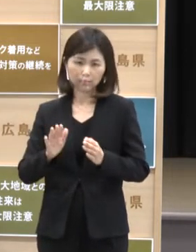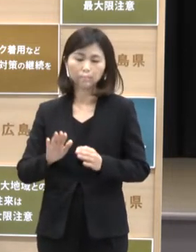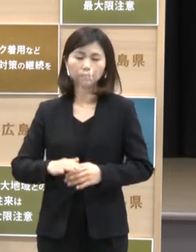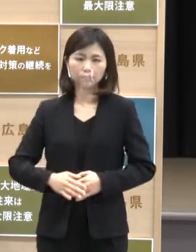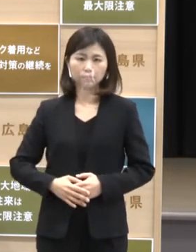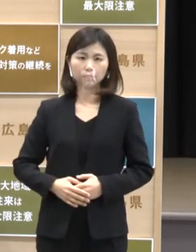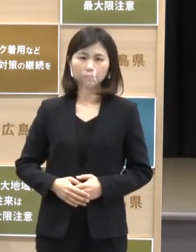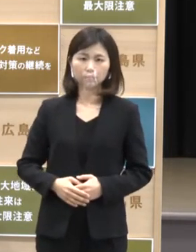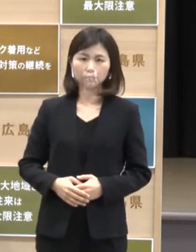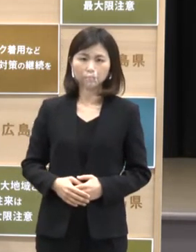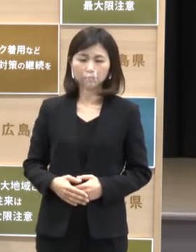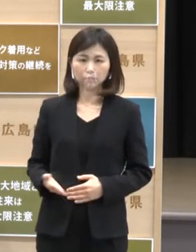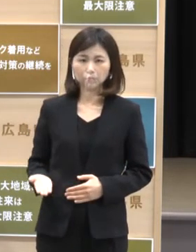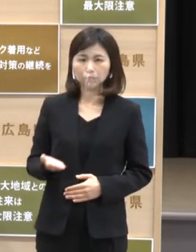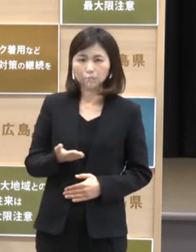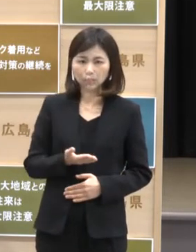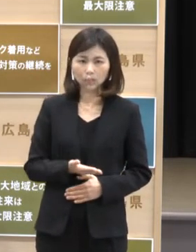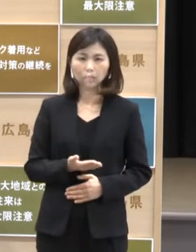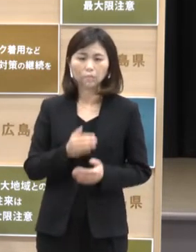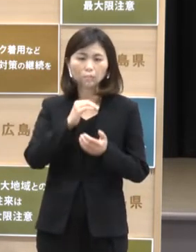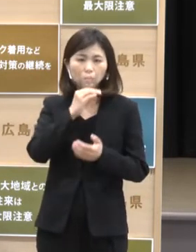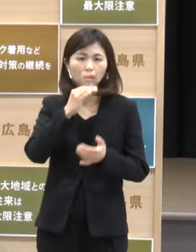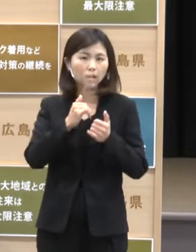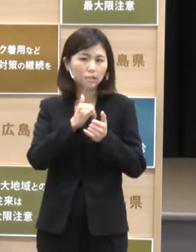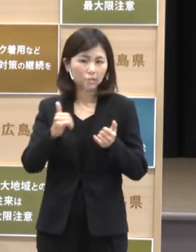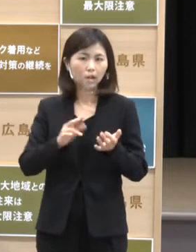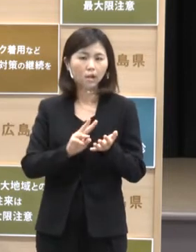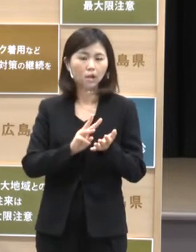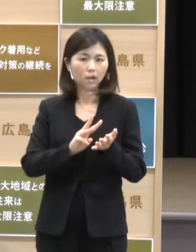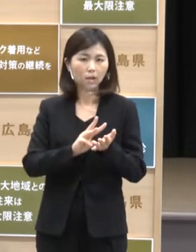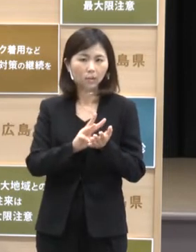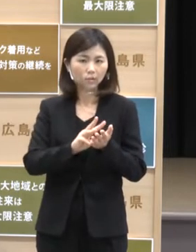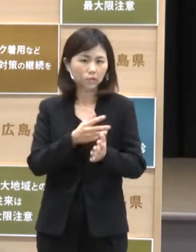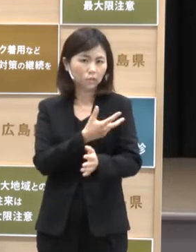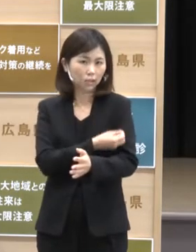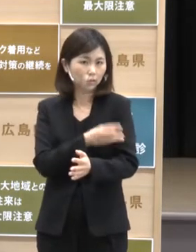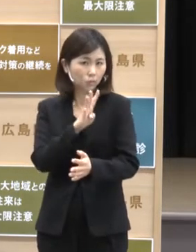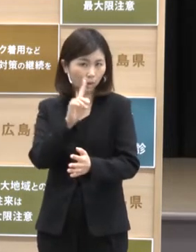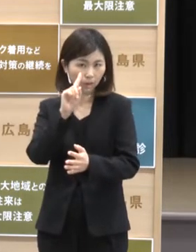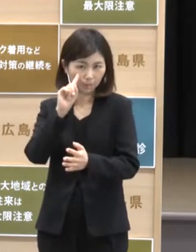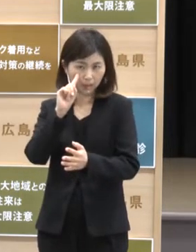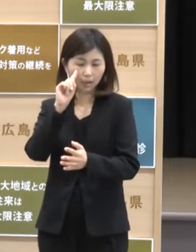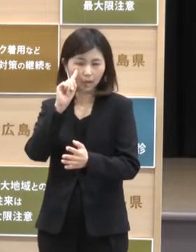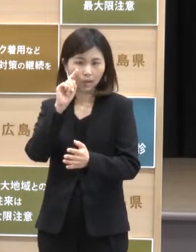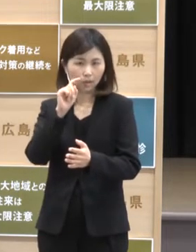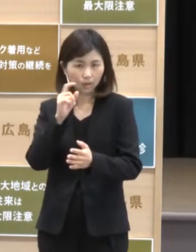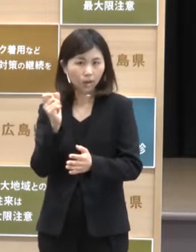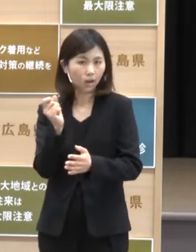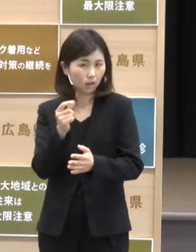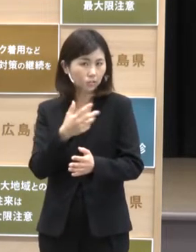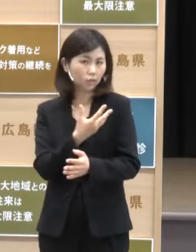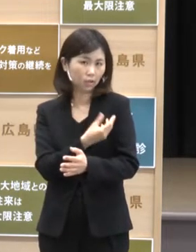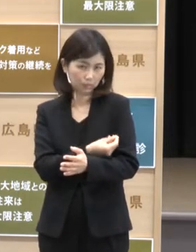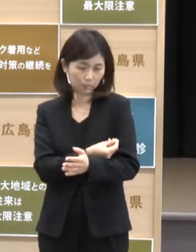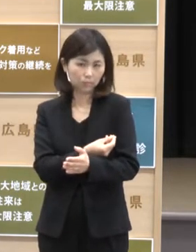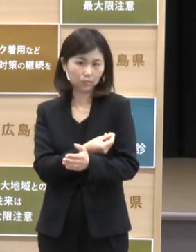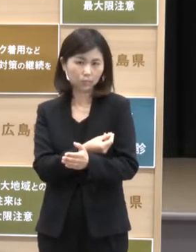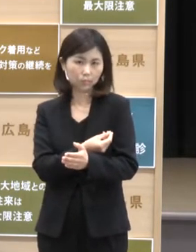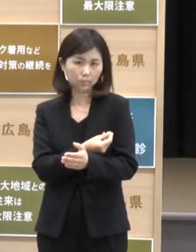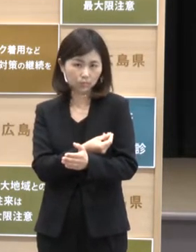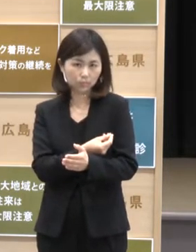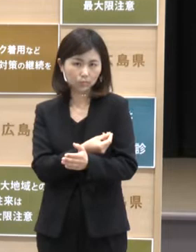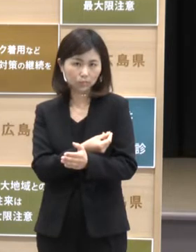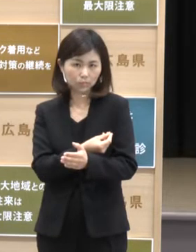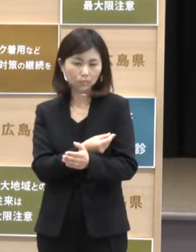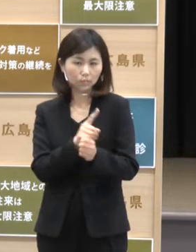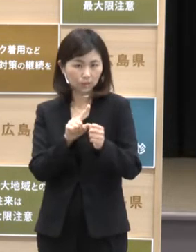です。引き続き、高齢者の4回目のワクチン接種につきまして、速やかに接種いただけるように、市長と